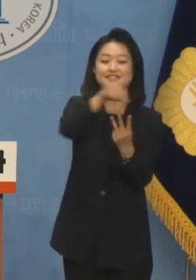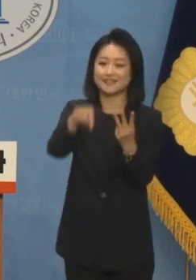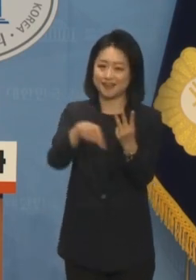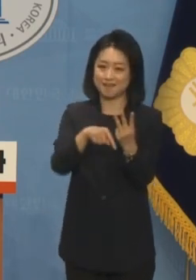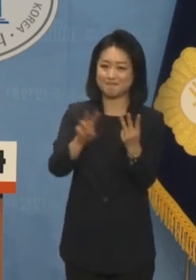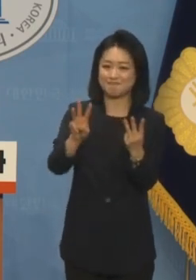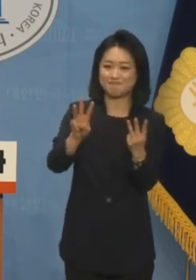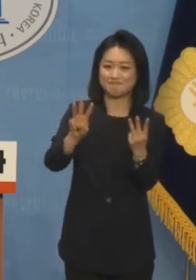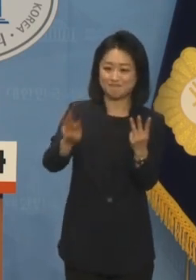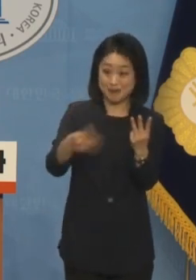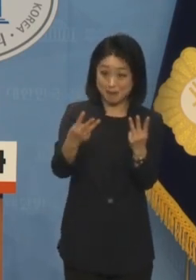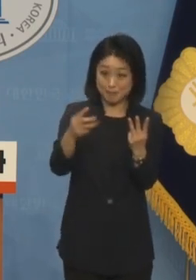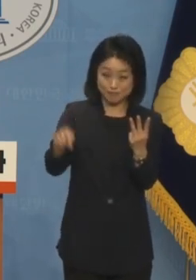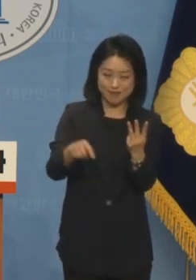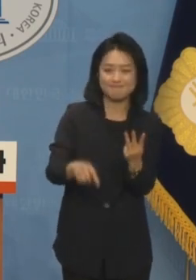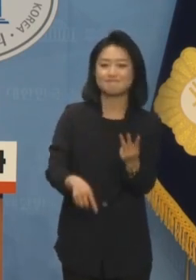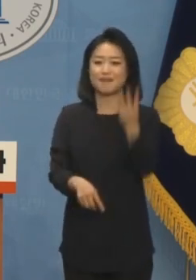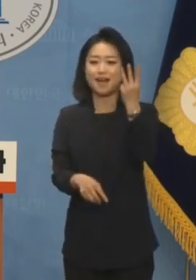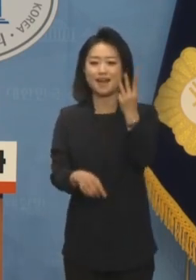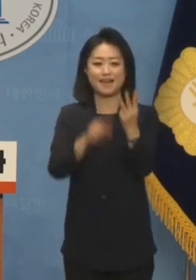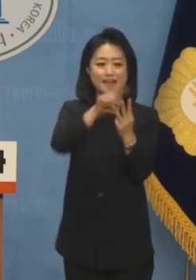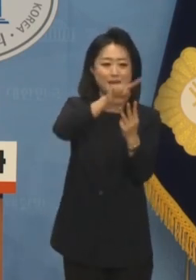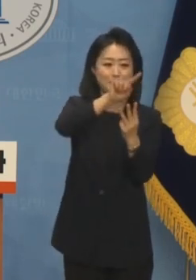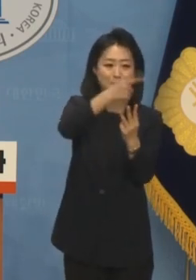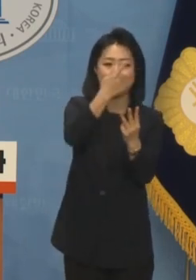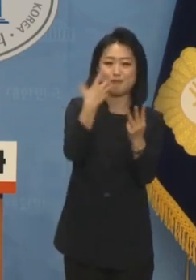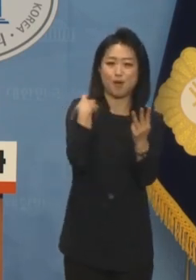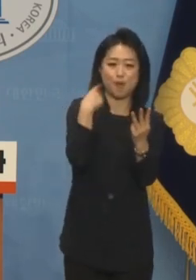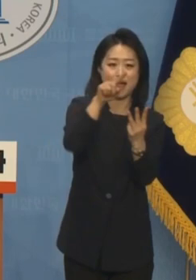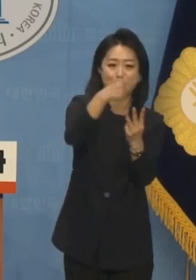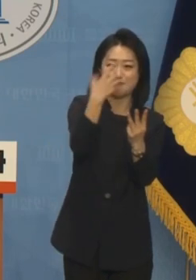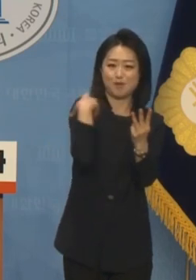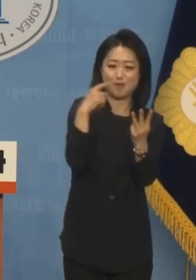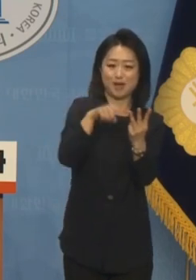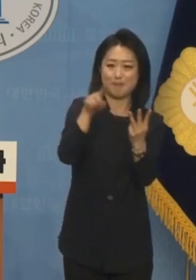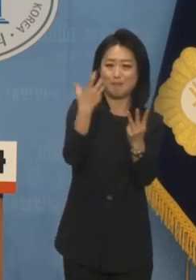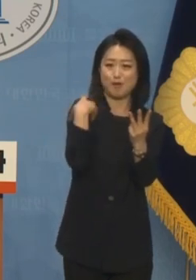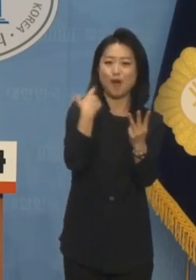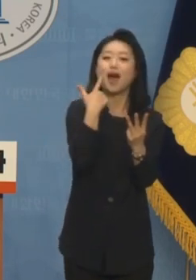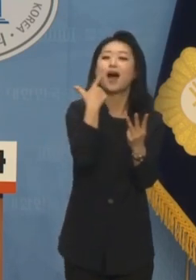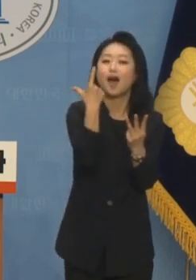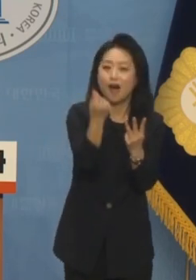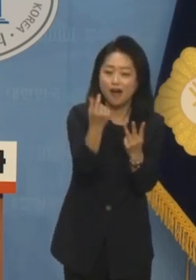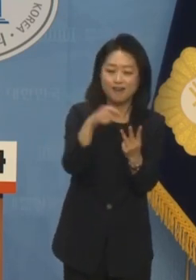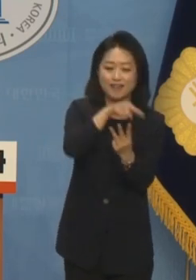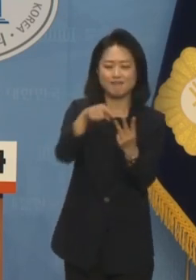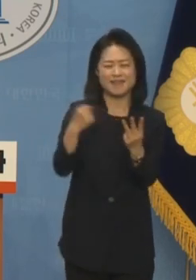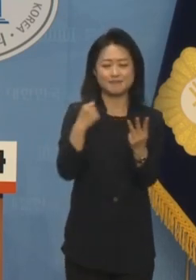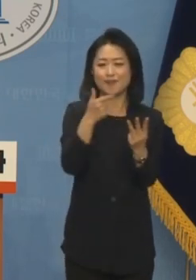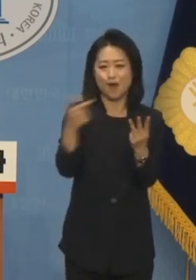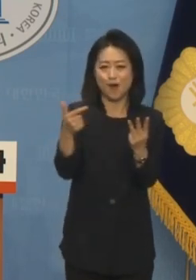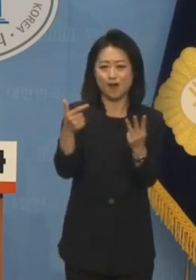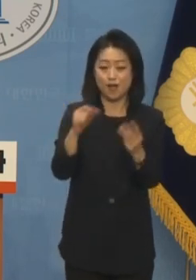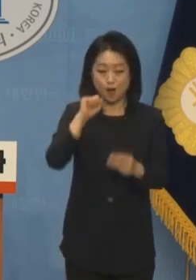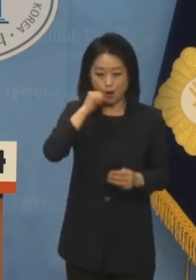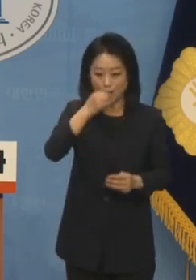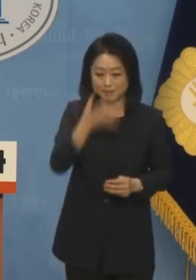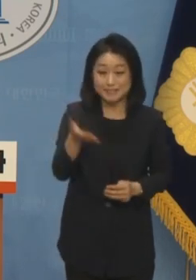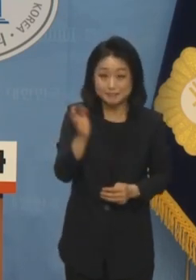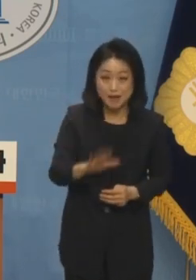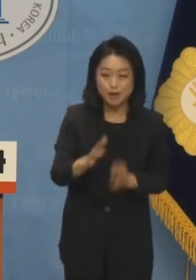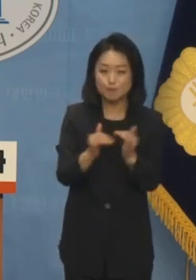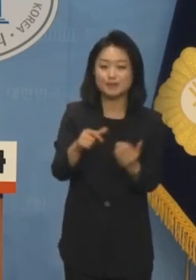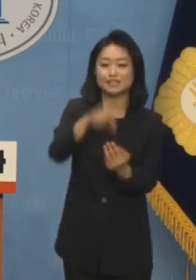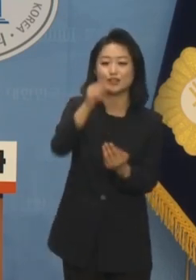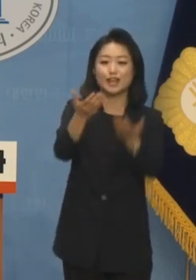3사람은 100명과도 같은 3명입니다. 또한 어려운 순간이 있었음에도 국민께서 선택해